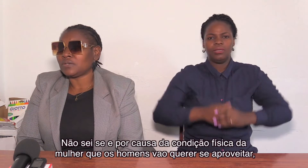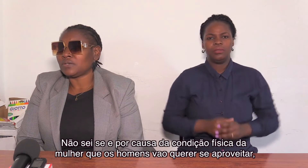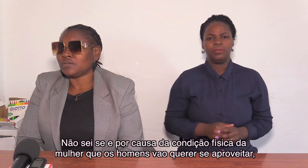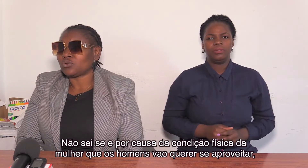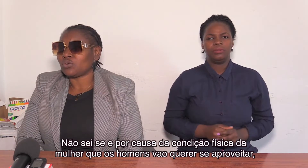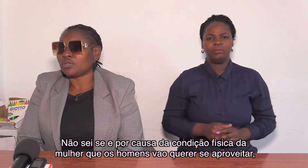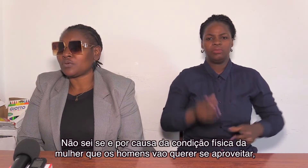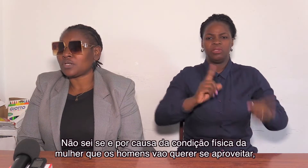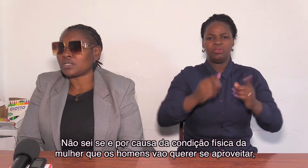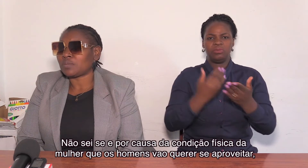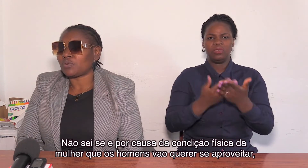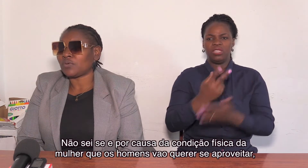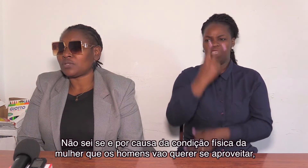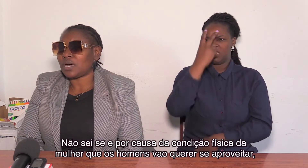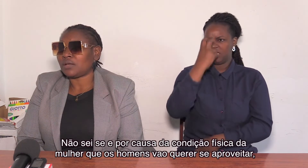que os homens vão querer se aproveitar,